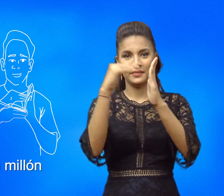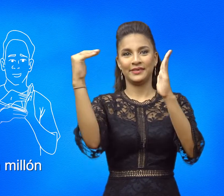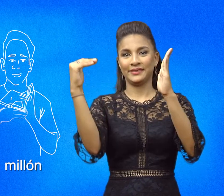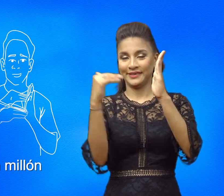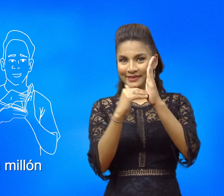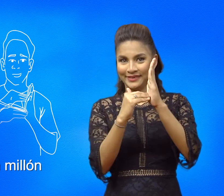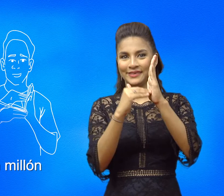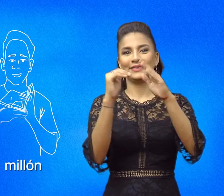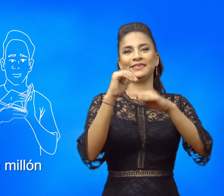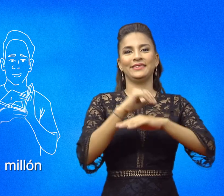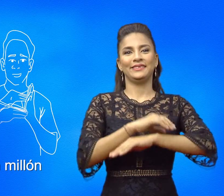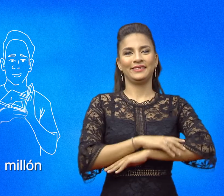un millón